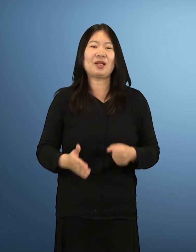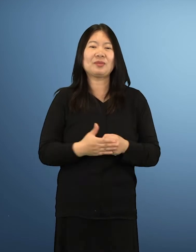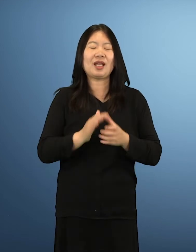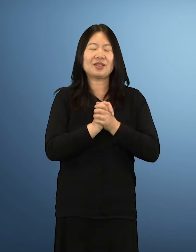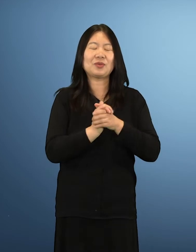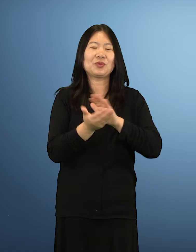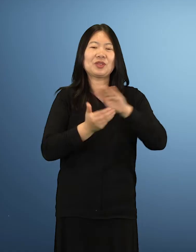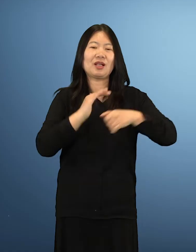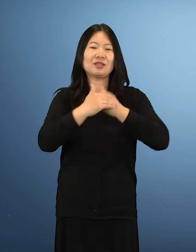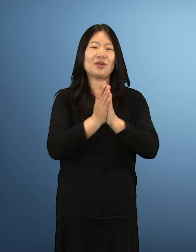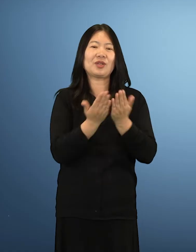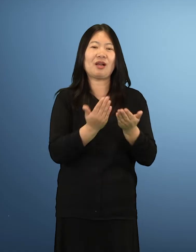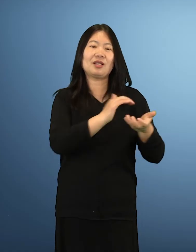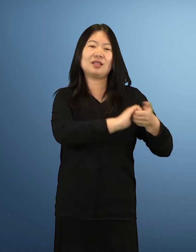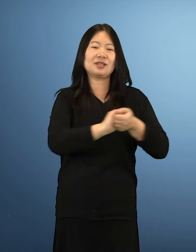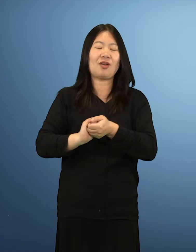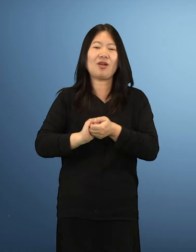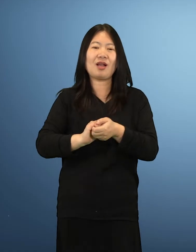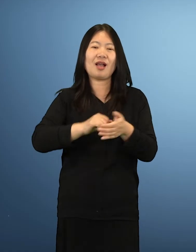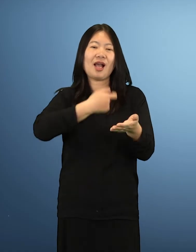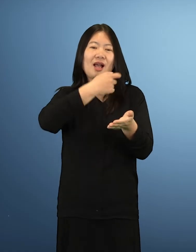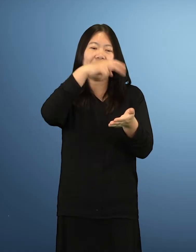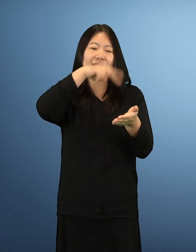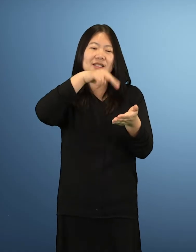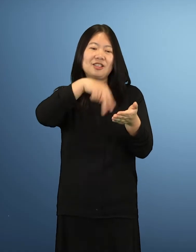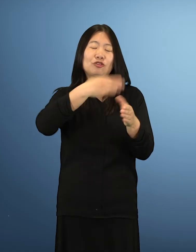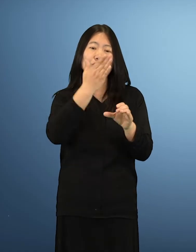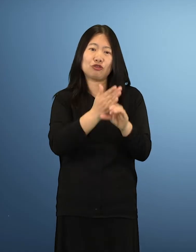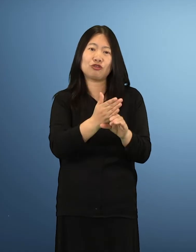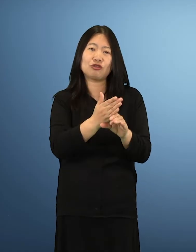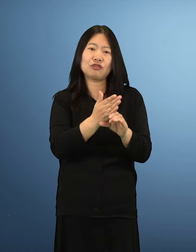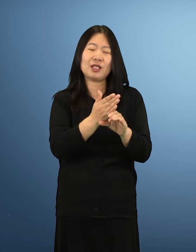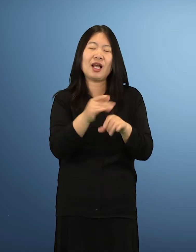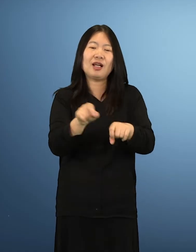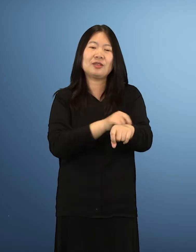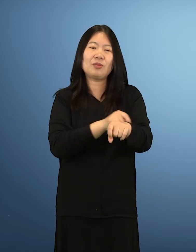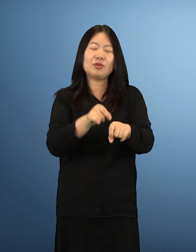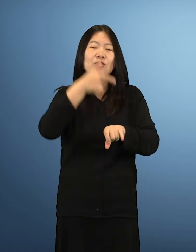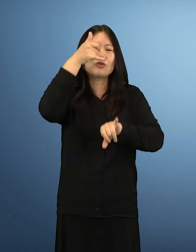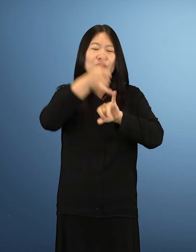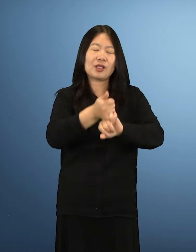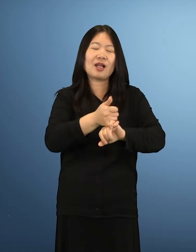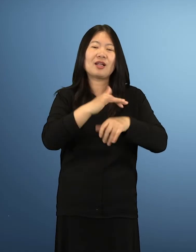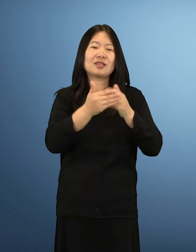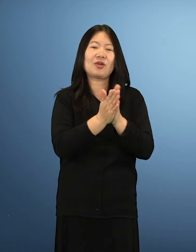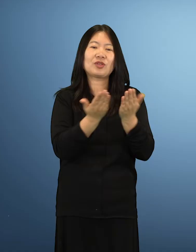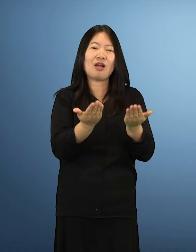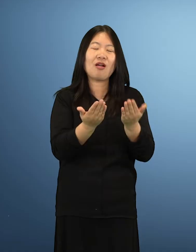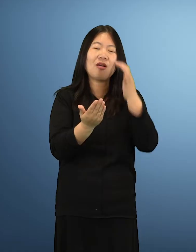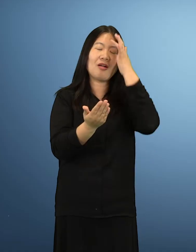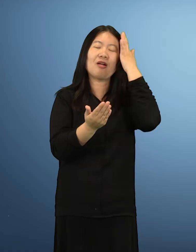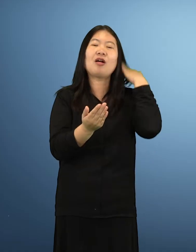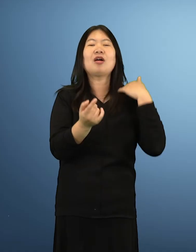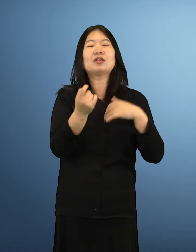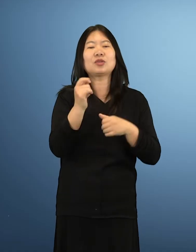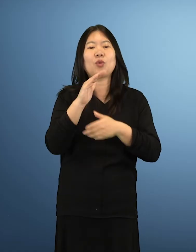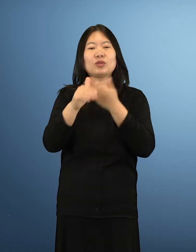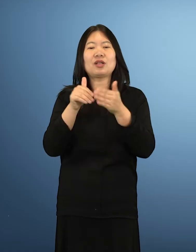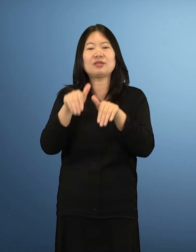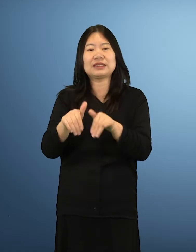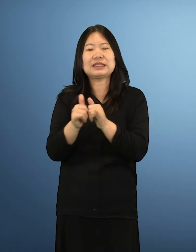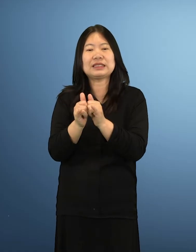기도하기 전에 성경을 정기적으로 쭉 읽어가는데, 특별히 구약을, 소선지서를